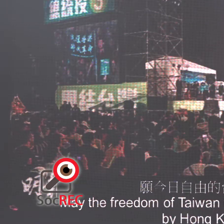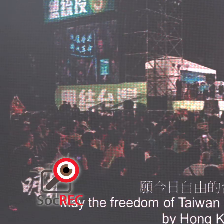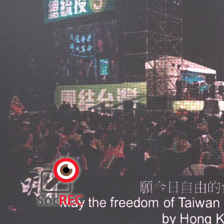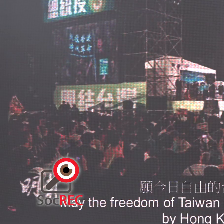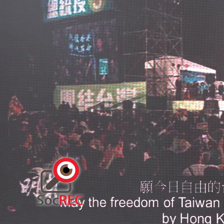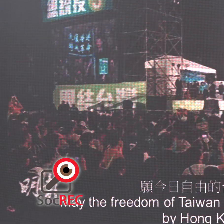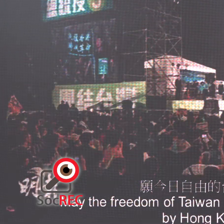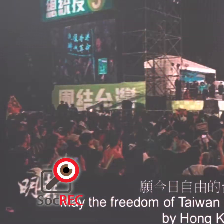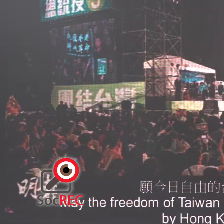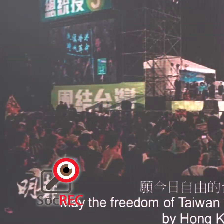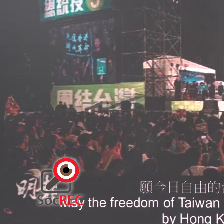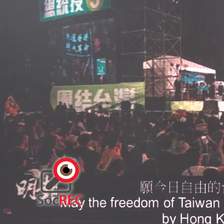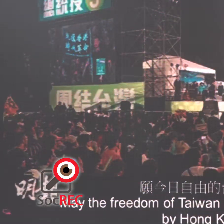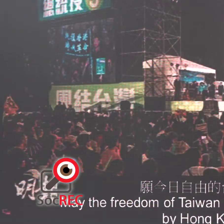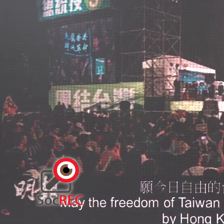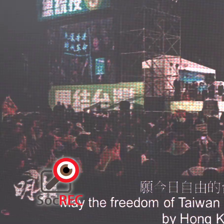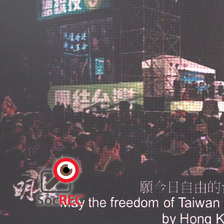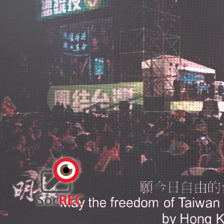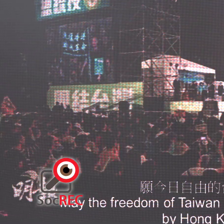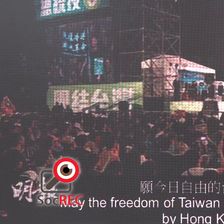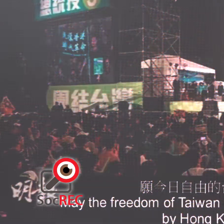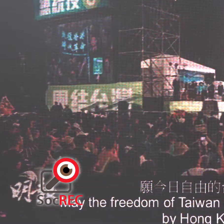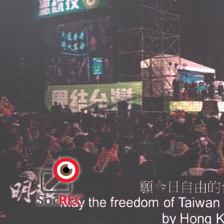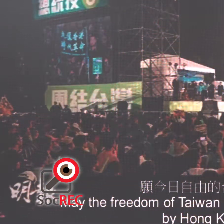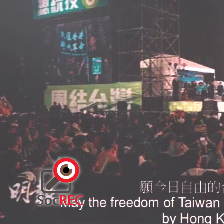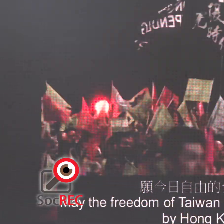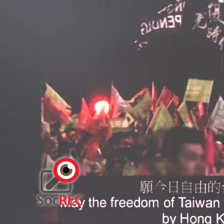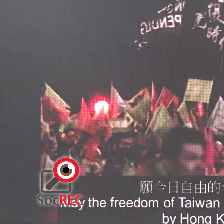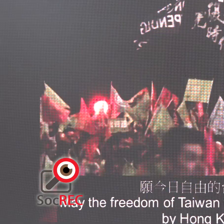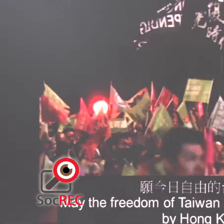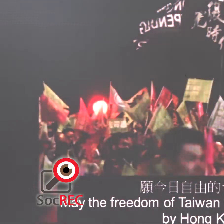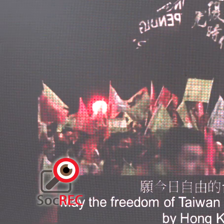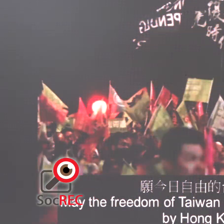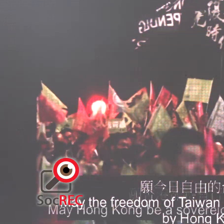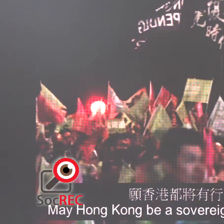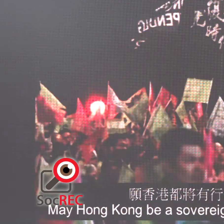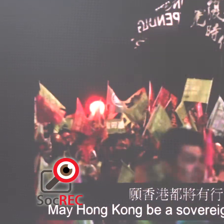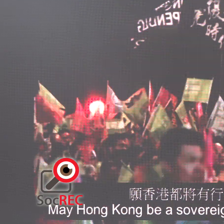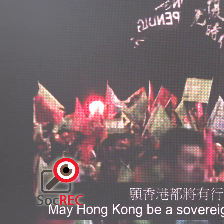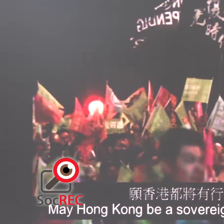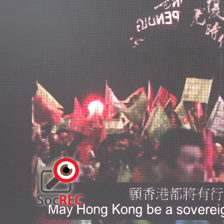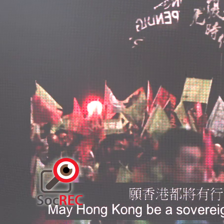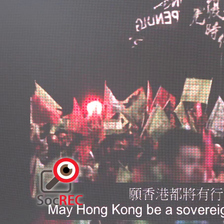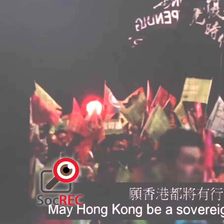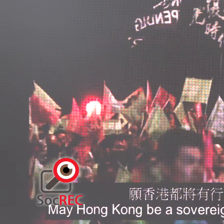願今日自由的台灣是明日的香港，願香港